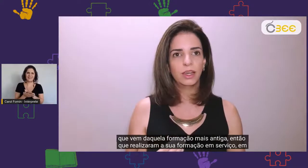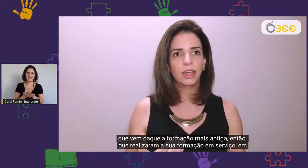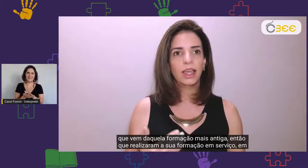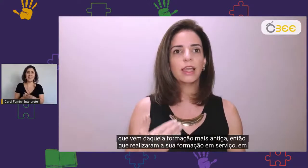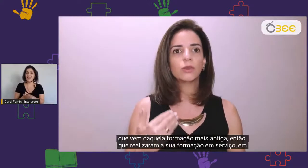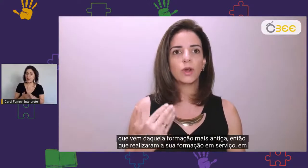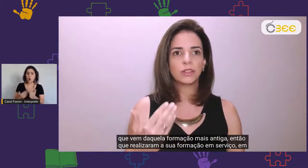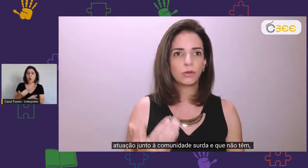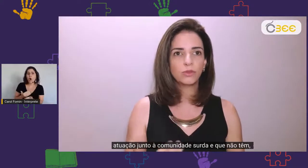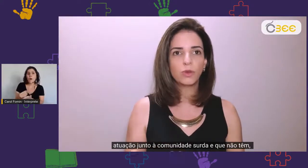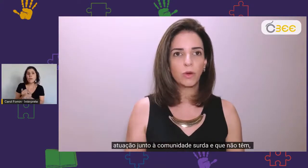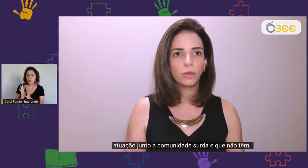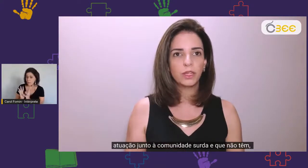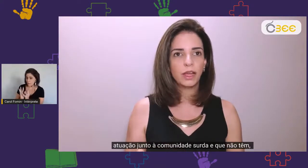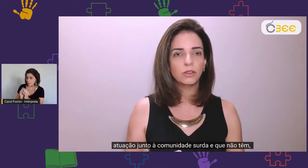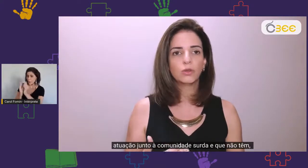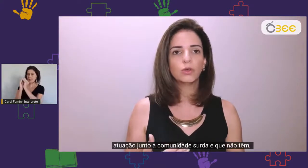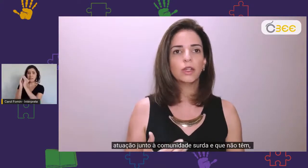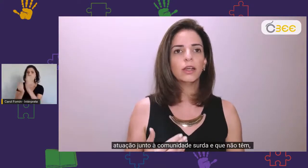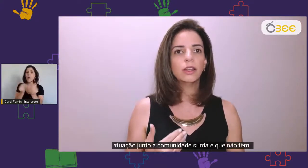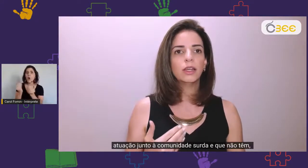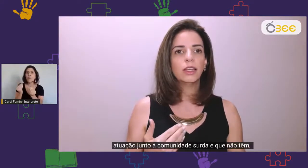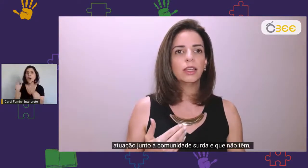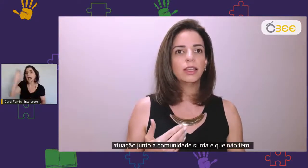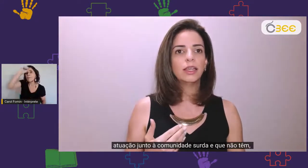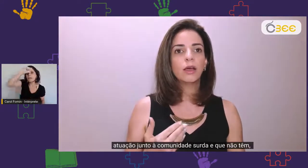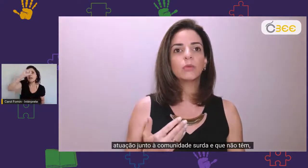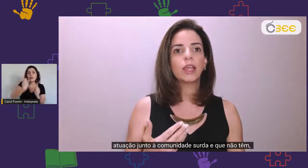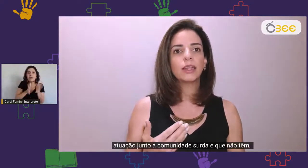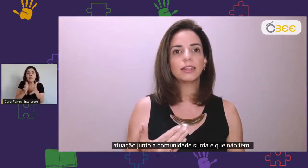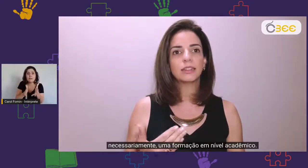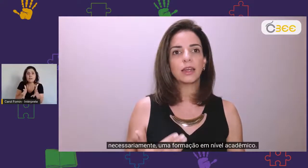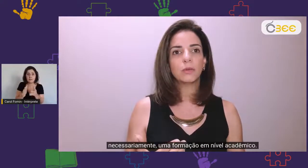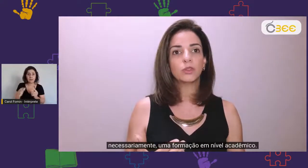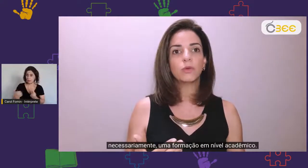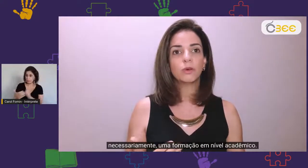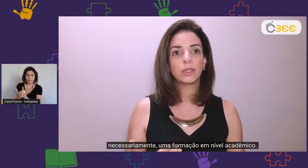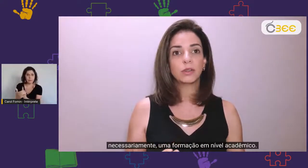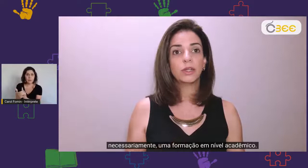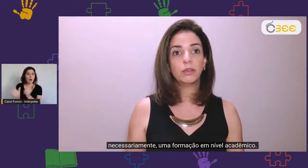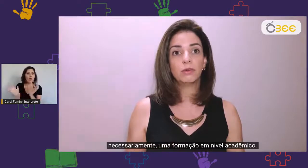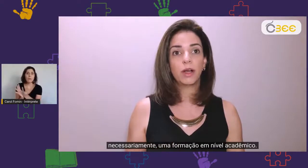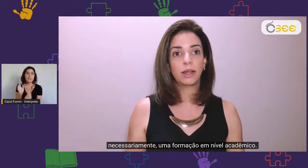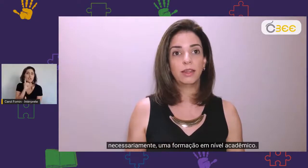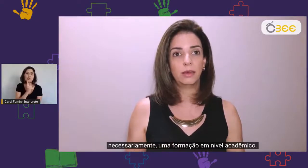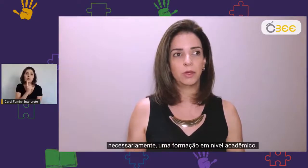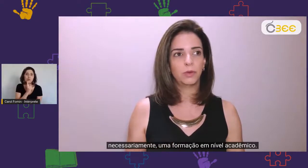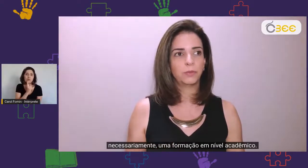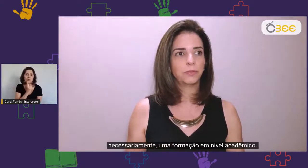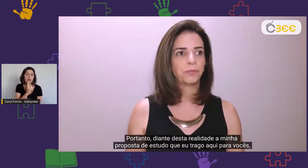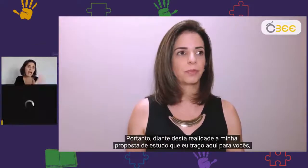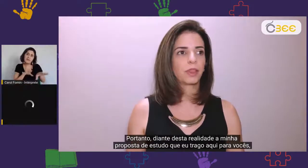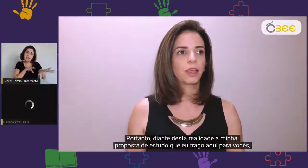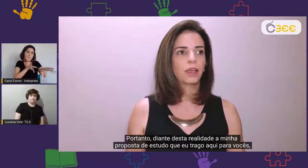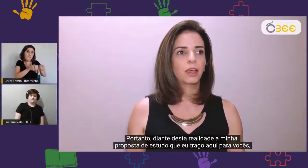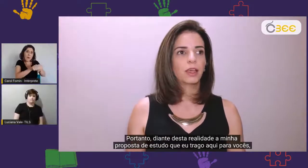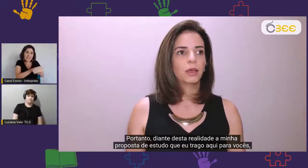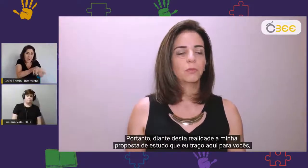serviço, em atuação junto à comunidade surda e que não tem necessariamente uma formação em nível acadêmico.